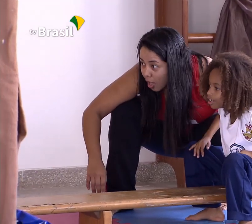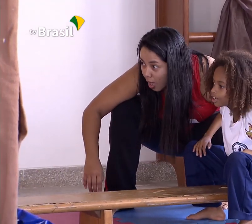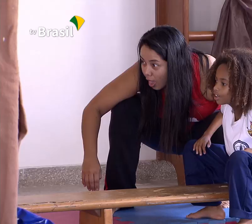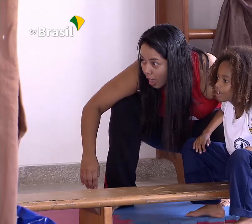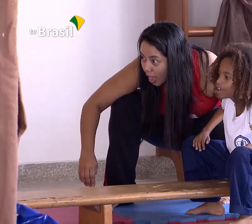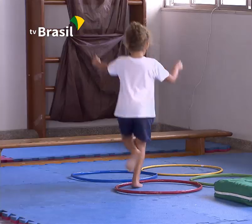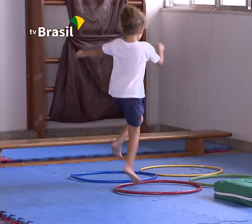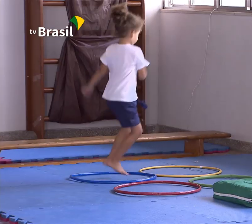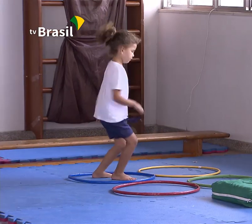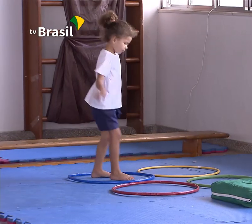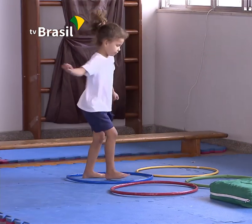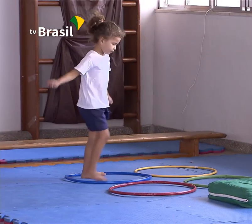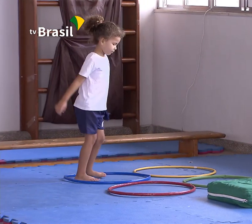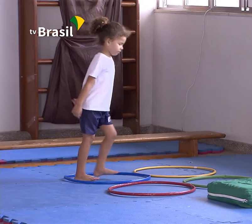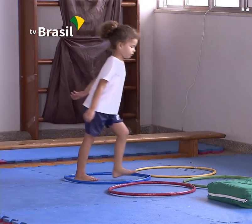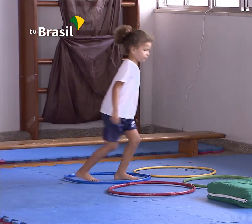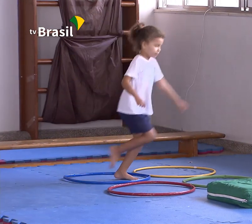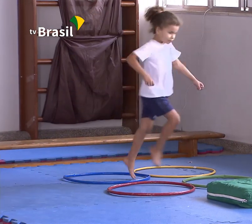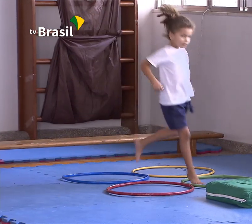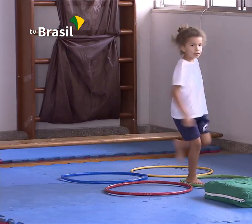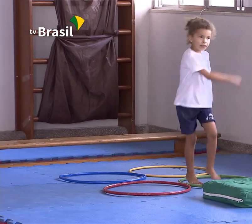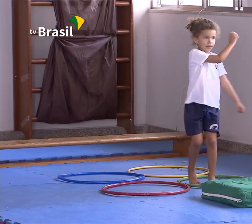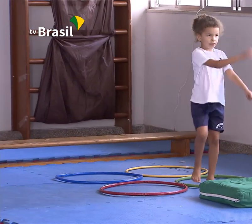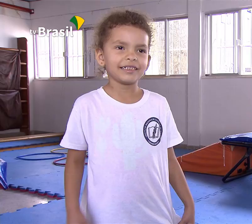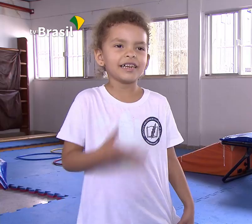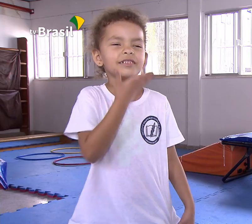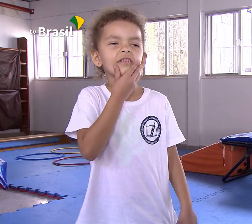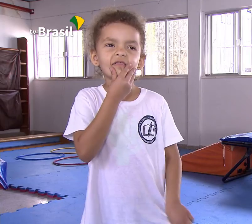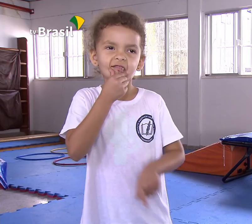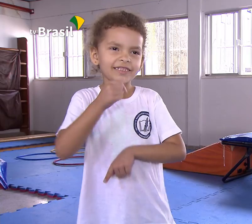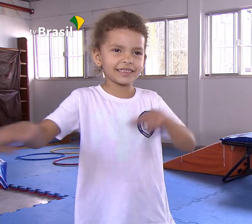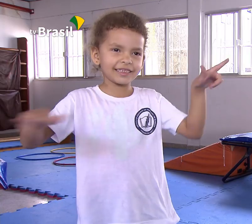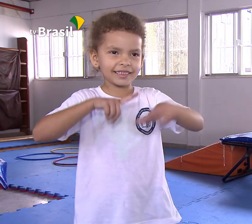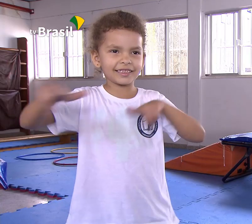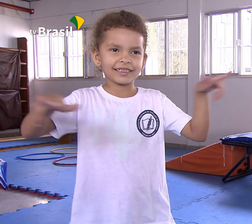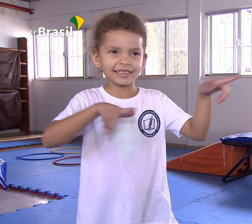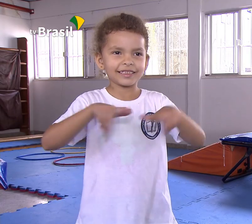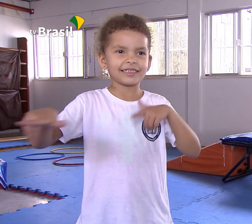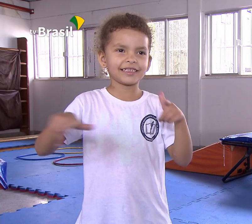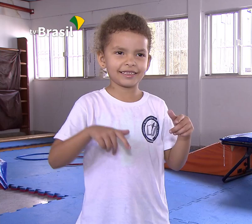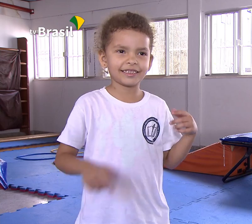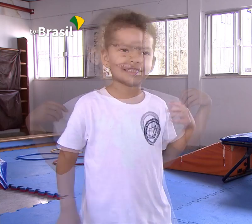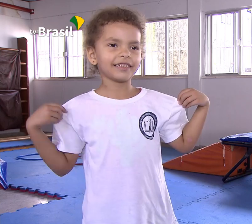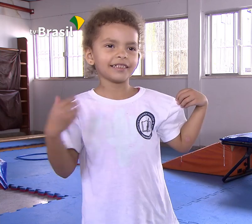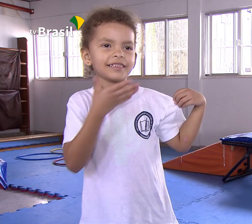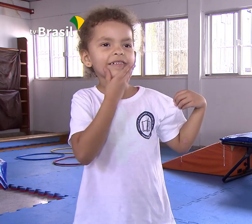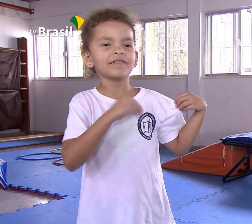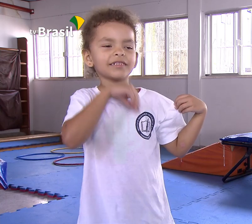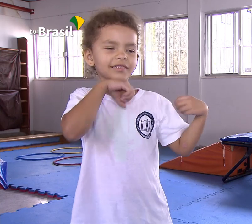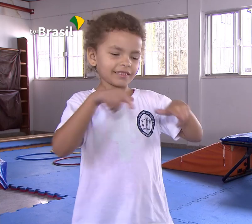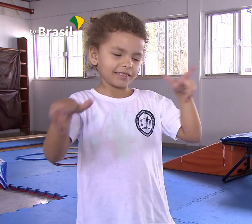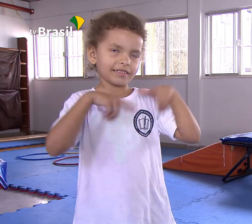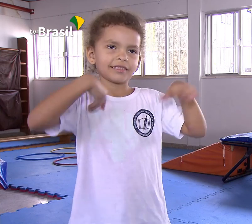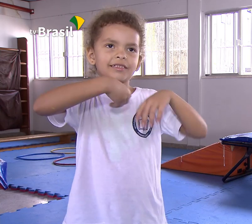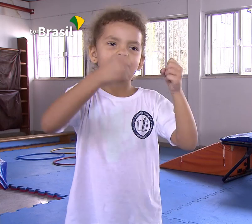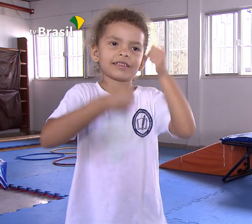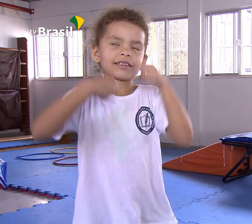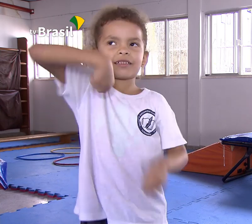espertas e revelam os sonhos futuros. Eu trabalho igual meu pai. Quem que vai lá? Trabalho dirigindo, ele vai pra